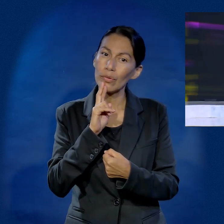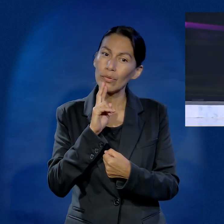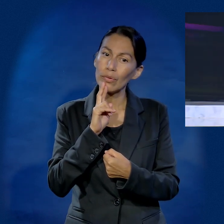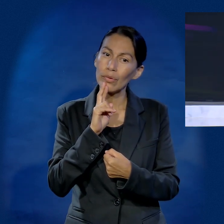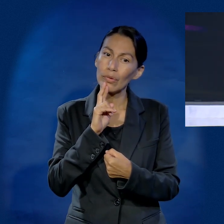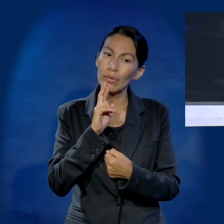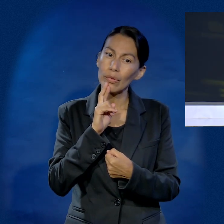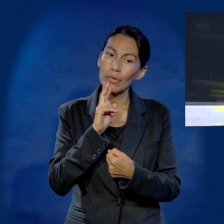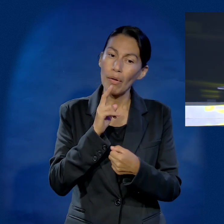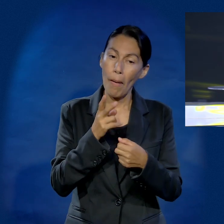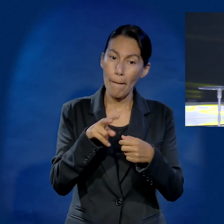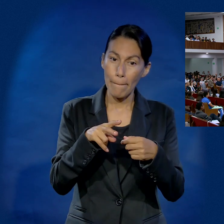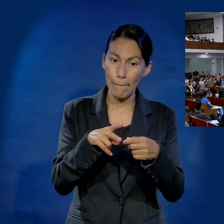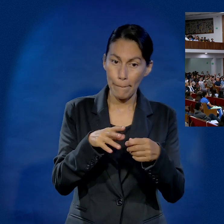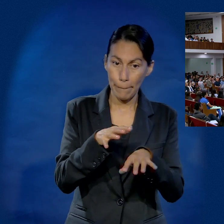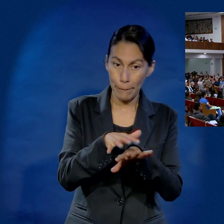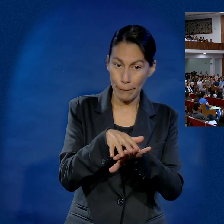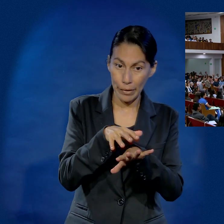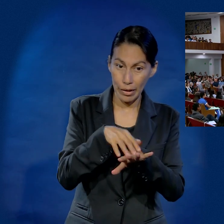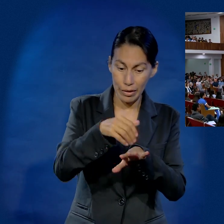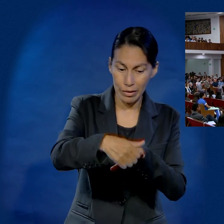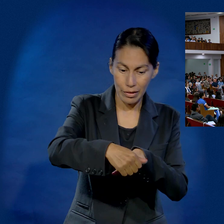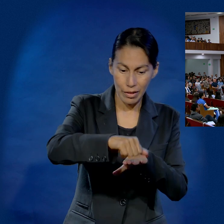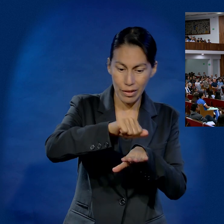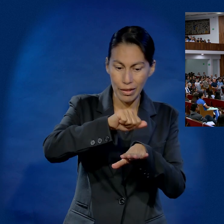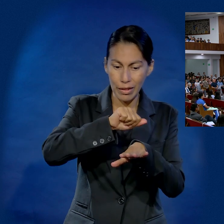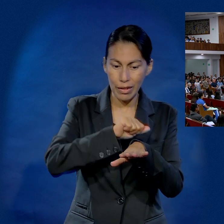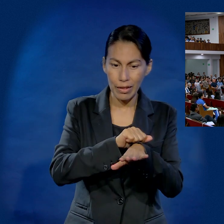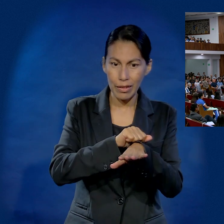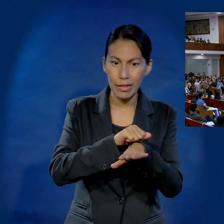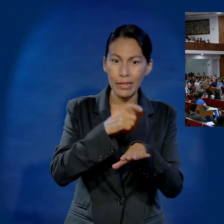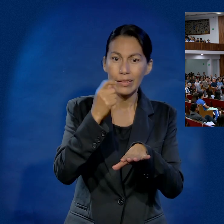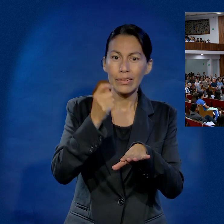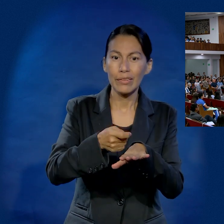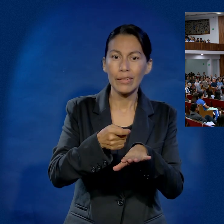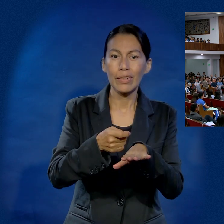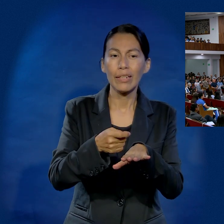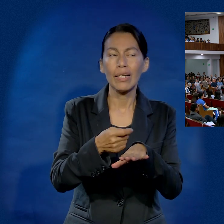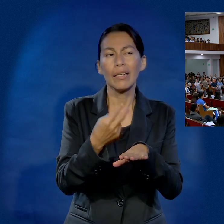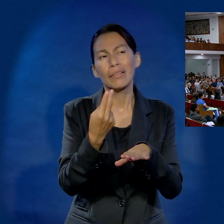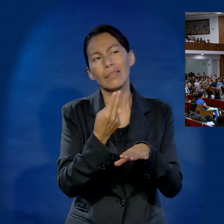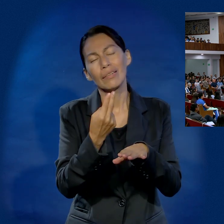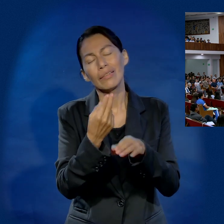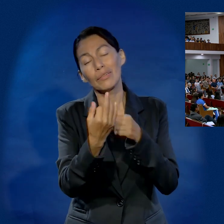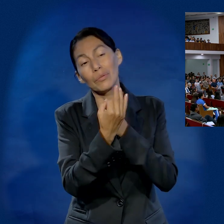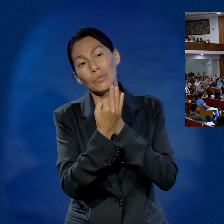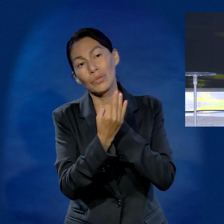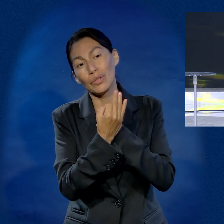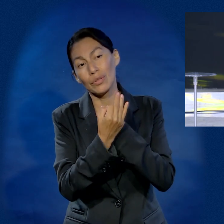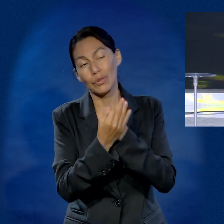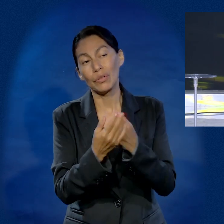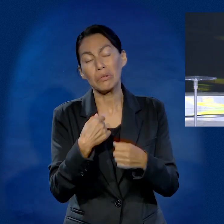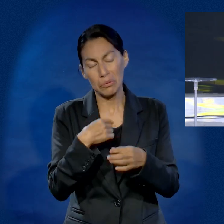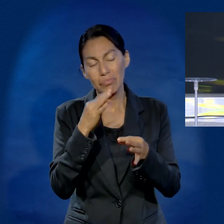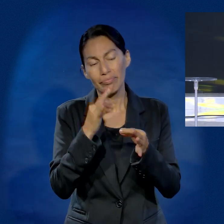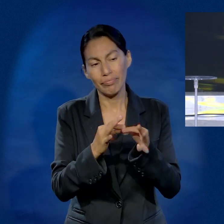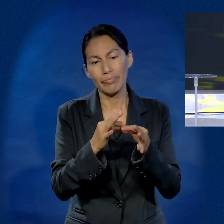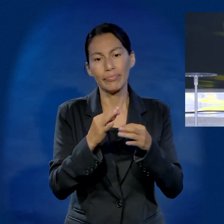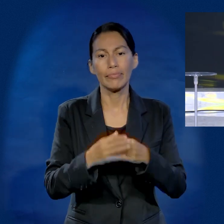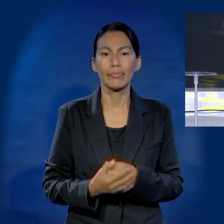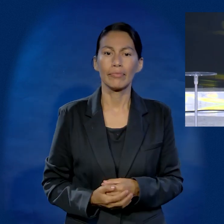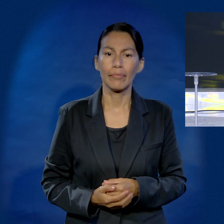haciendo es ir, destapar los pies de un hombre, indicando una señal de protección y disposición.